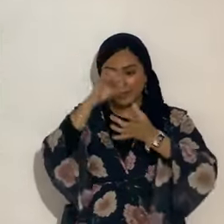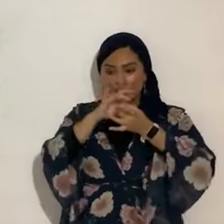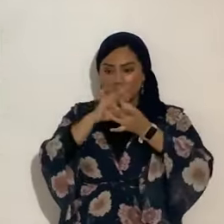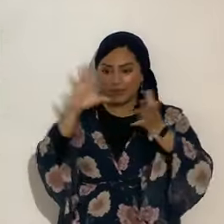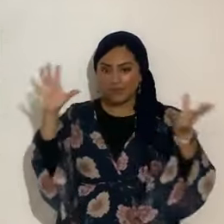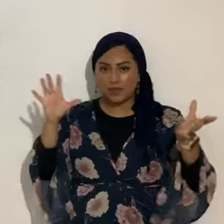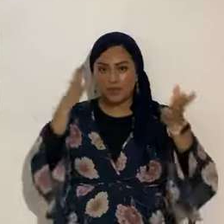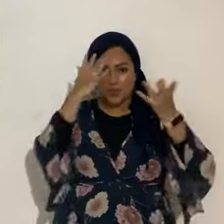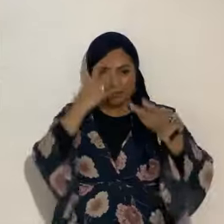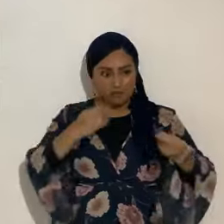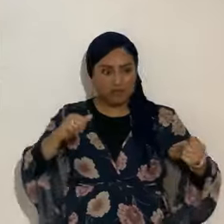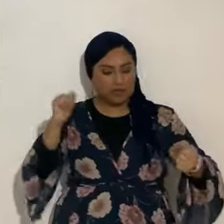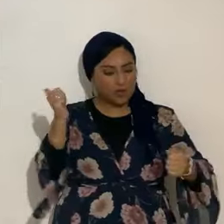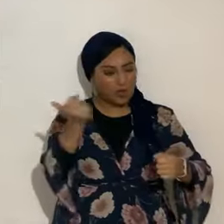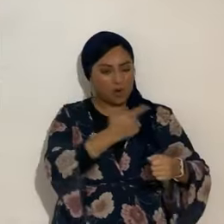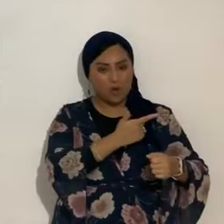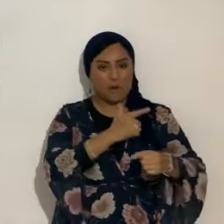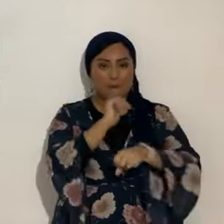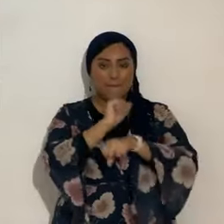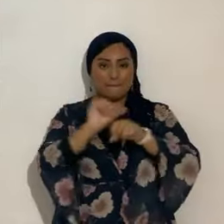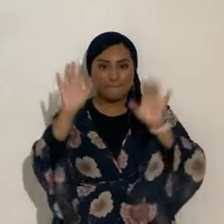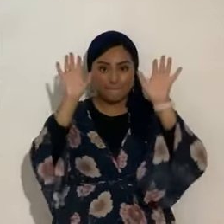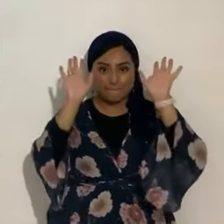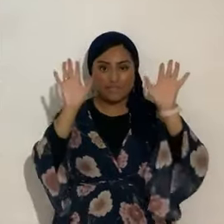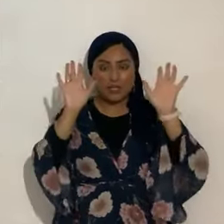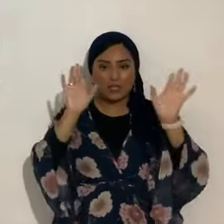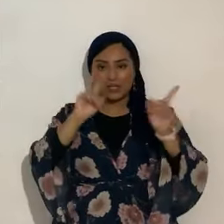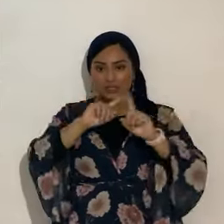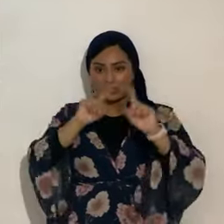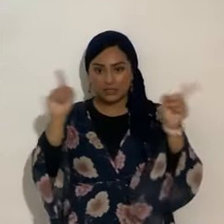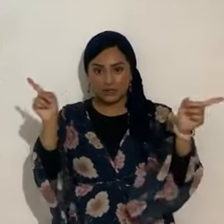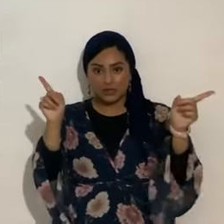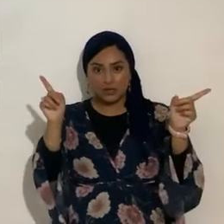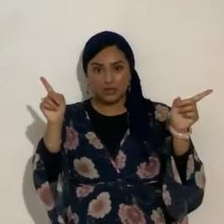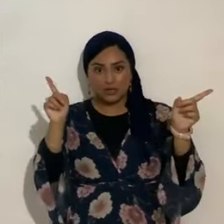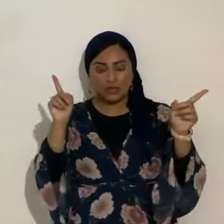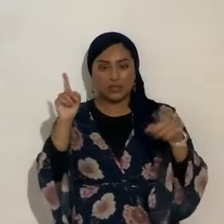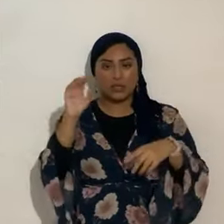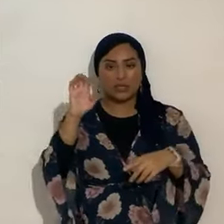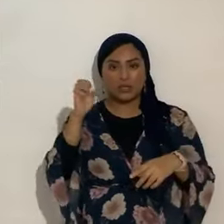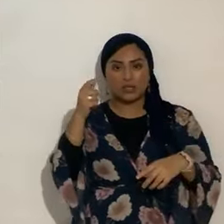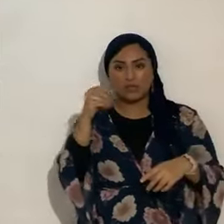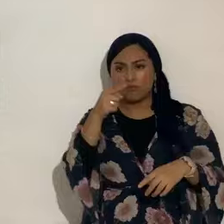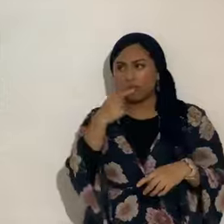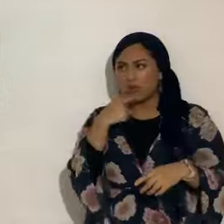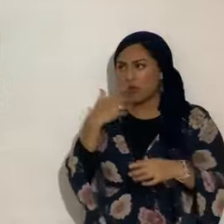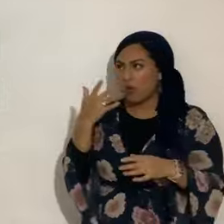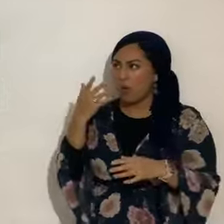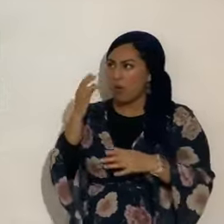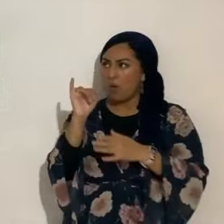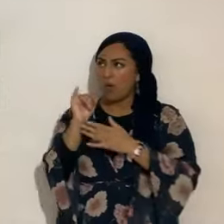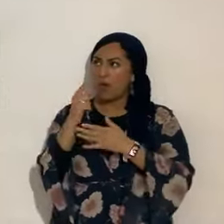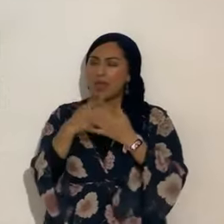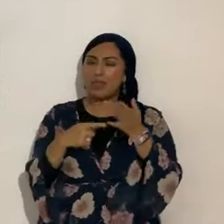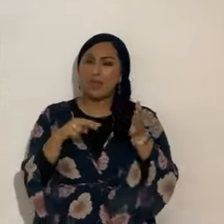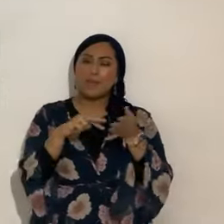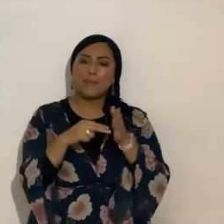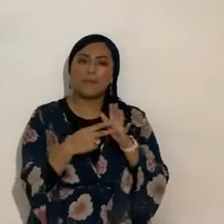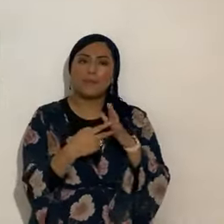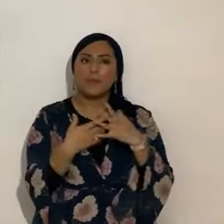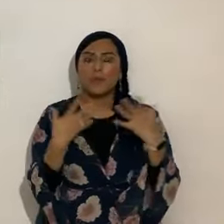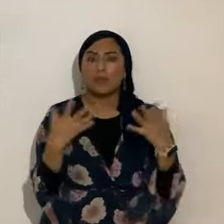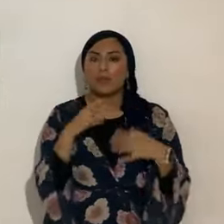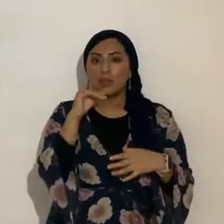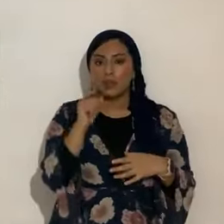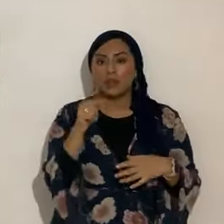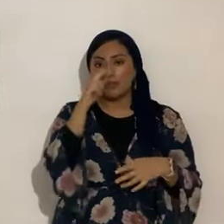sanidades, todos. Los milagros son lo opuesto al ego. Y tú dirás, ¿pero qué tiene que ver eso? Sí,